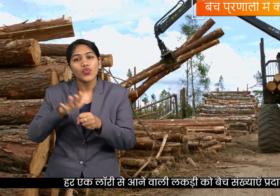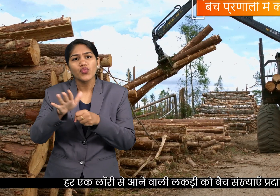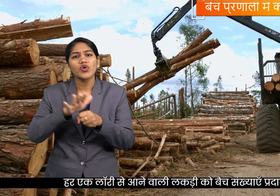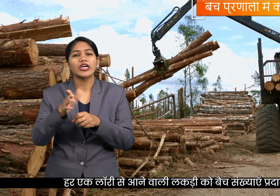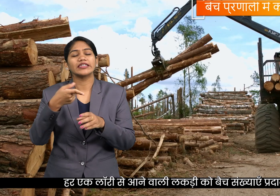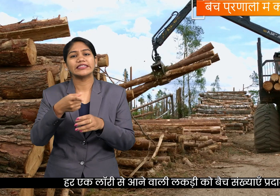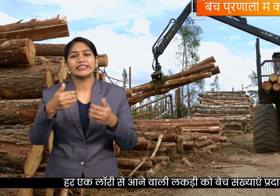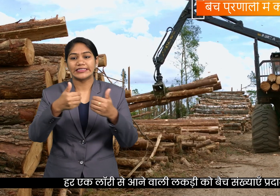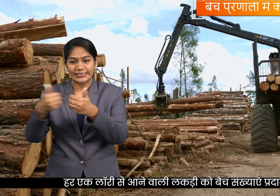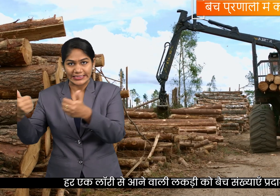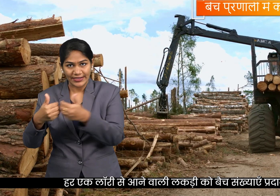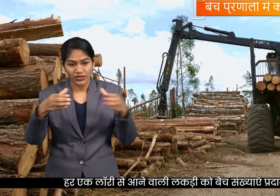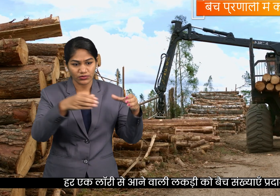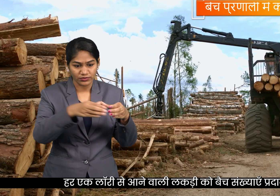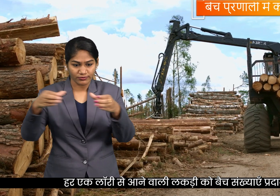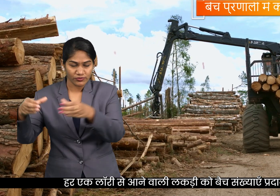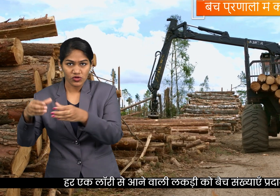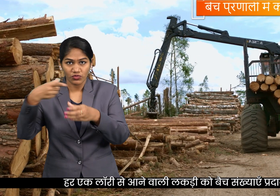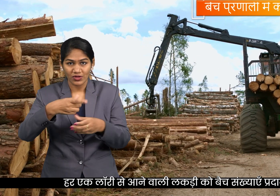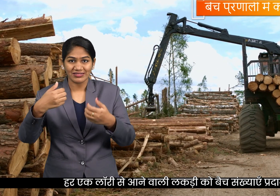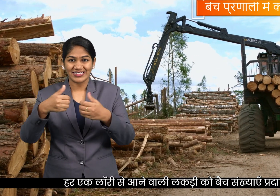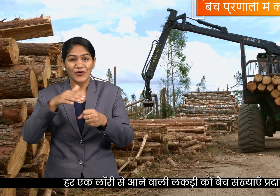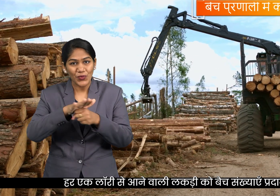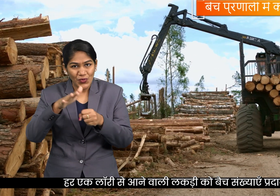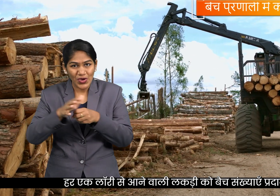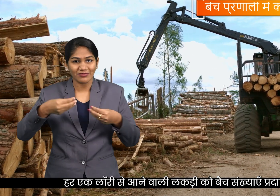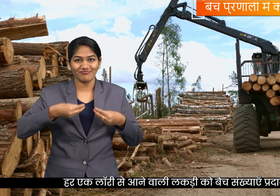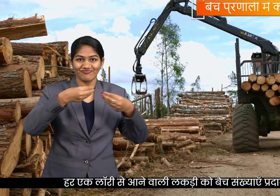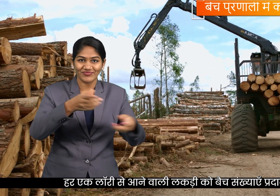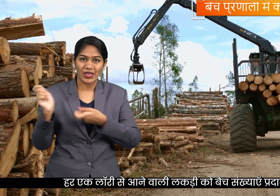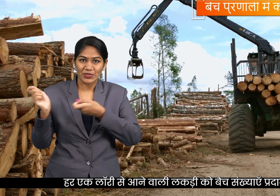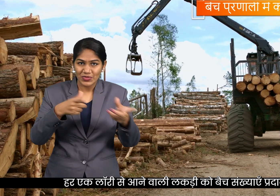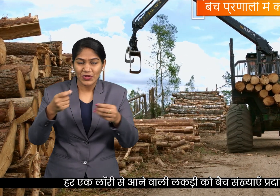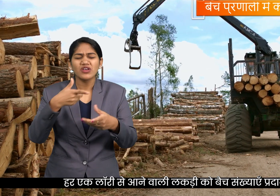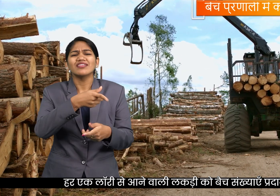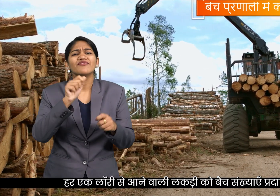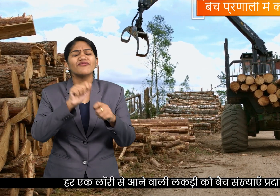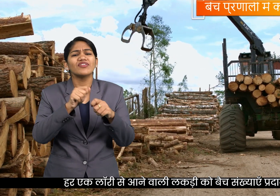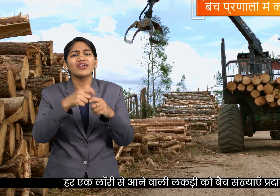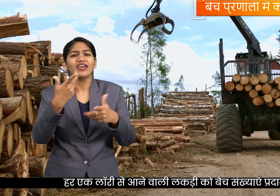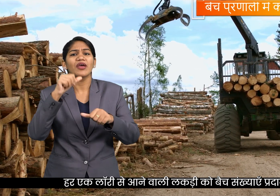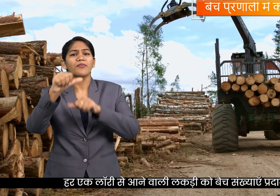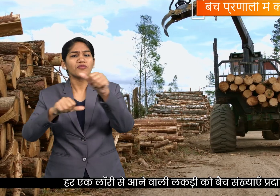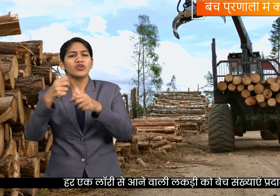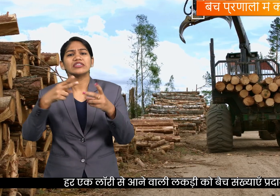हर एक लॉरी से आने वाले लकड़ी को बैच संख्याएं प्रदान करते हैं।